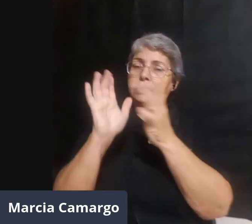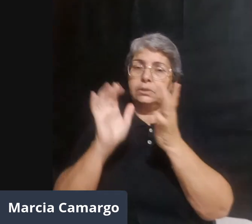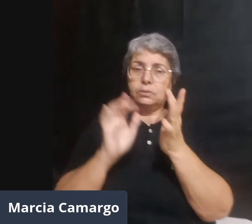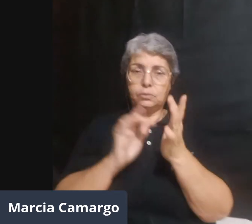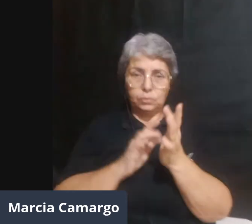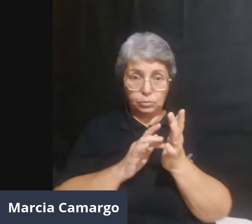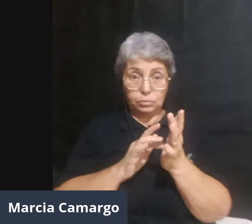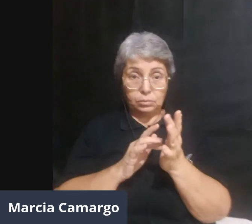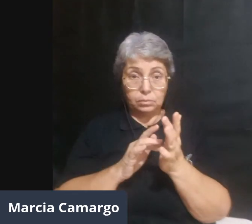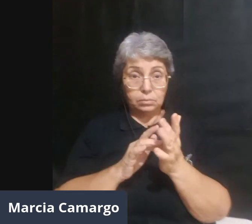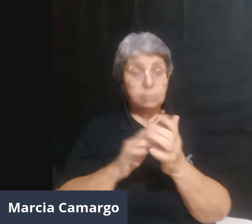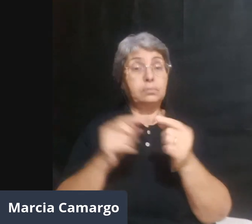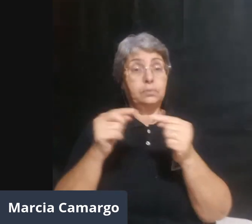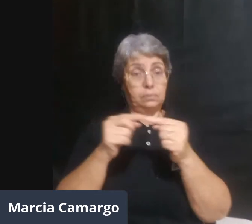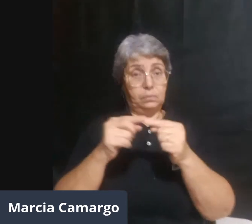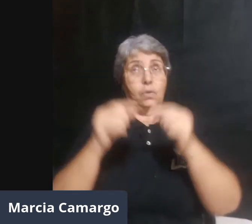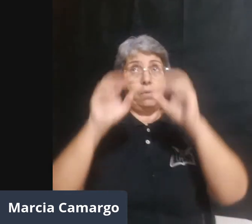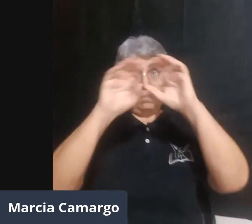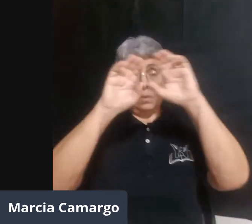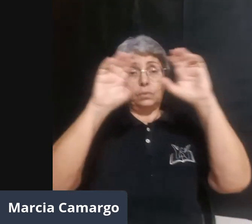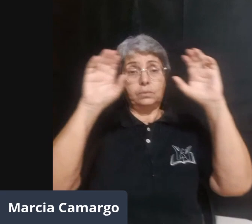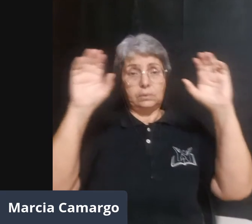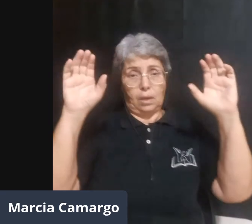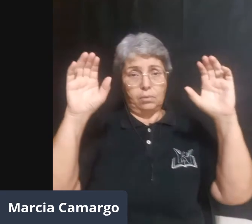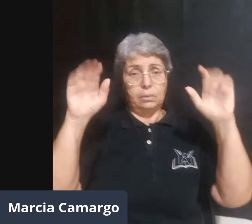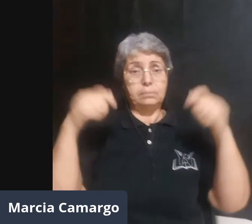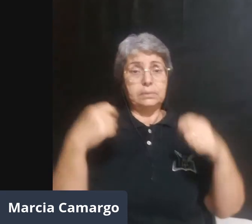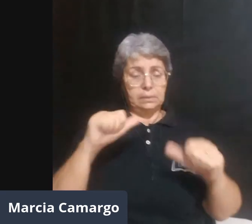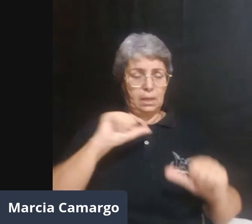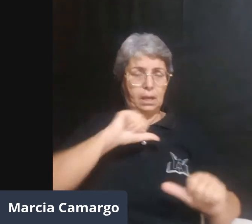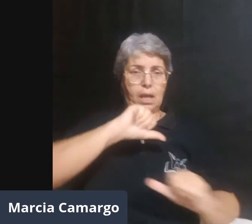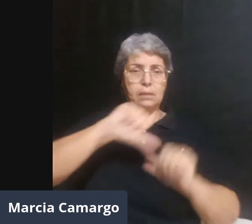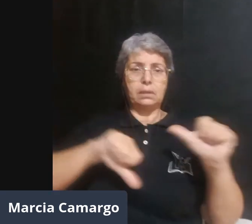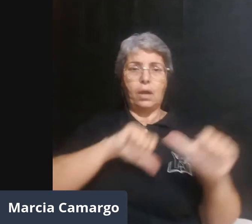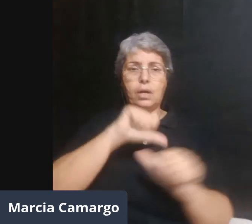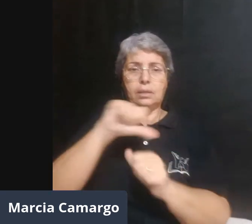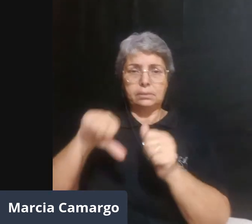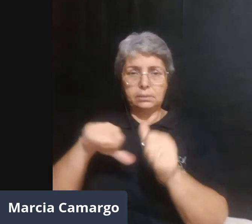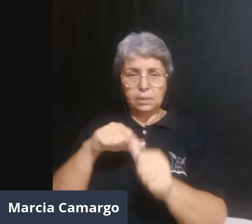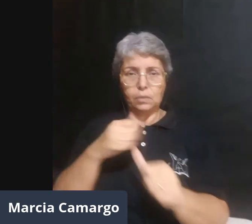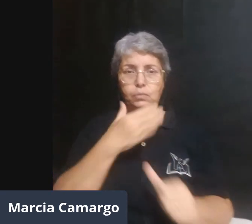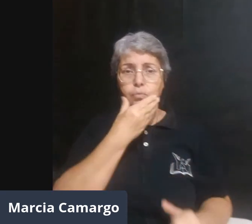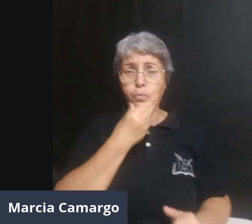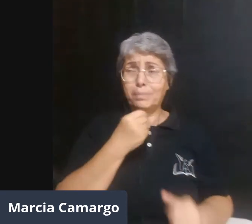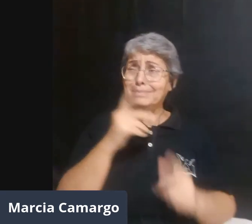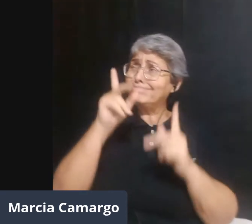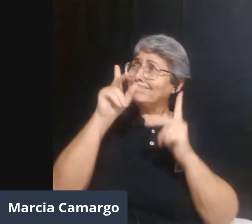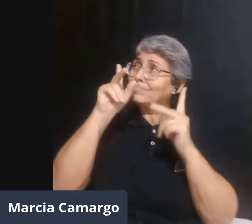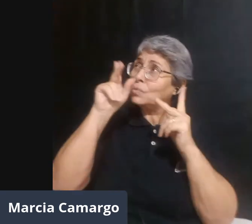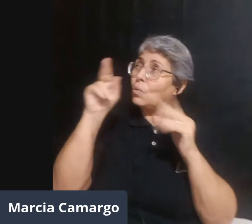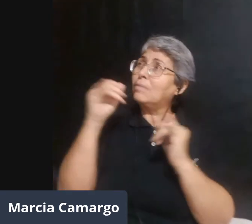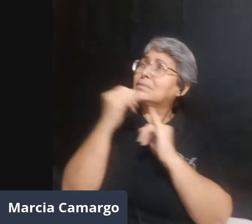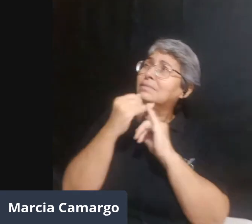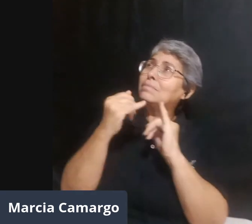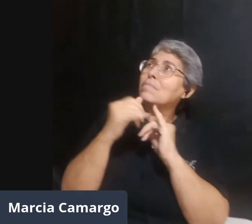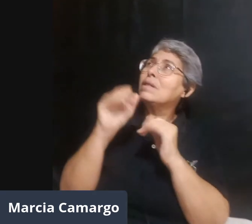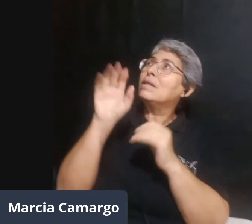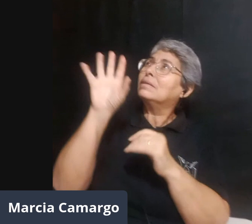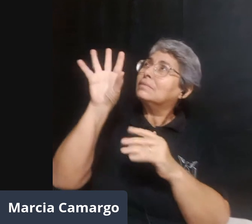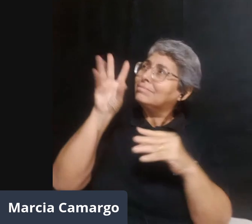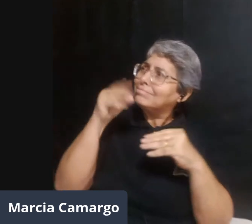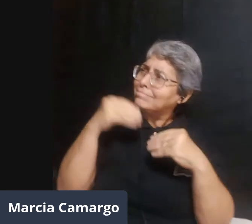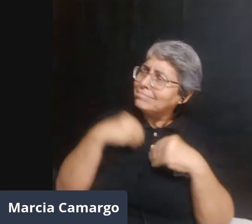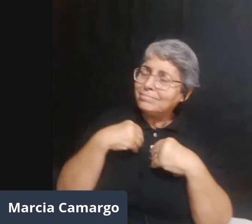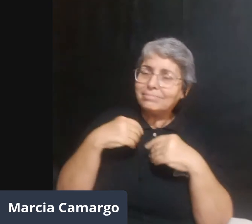ao céu. É a restauração do homem à semelhança de Deus por meio do poder da graça para